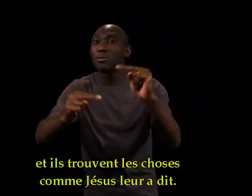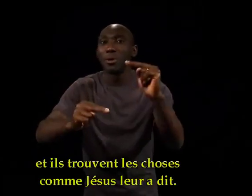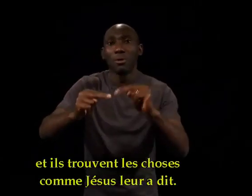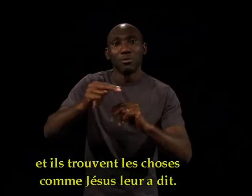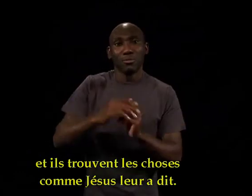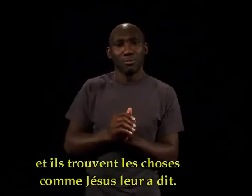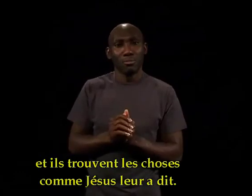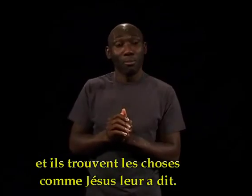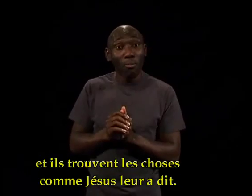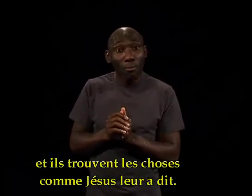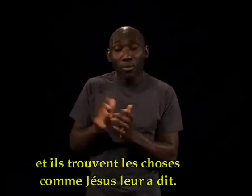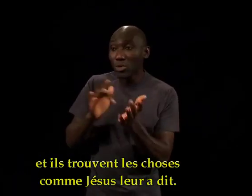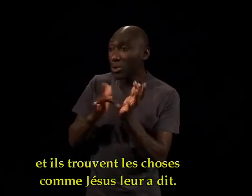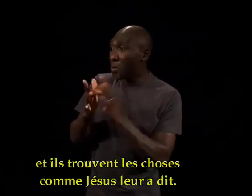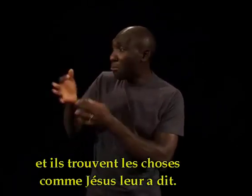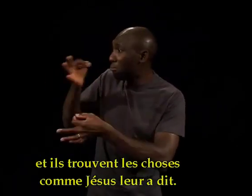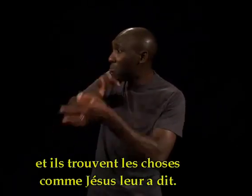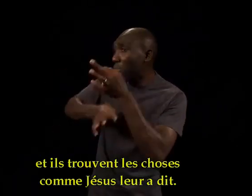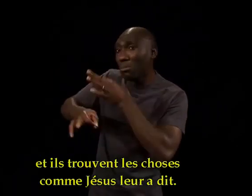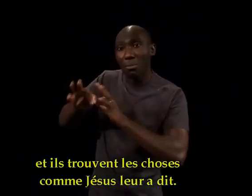les choses comme Jésus leur a dit.